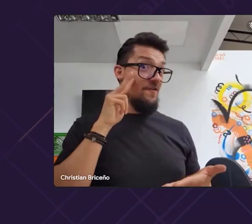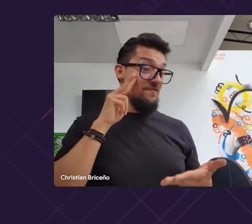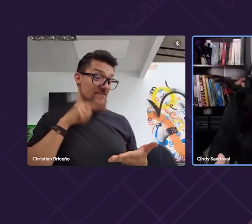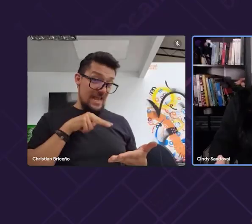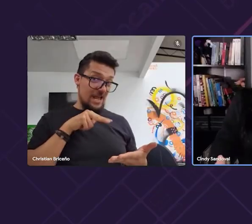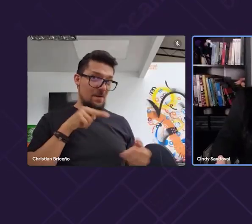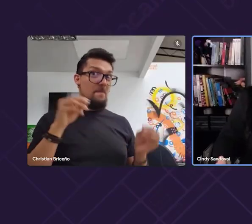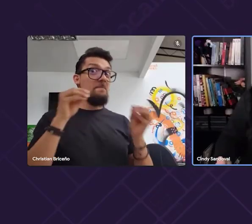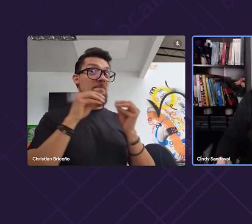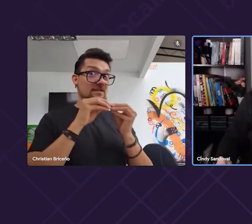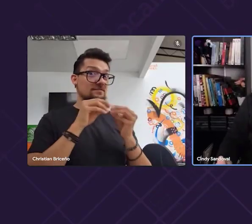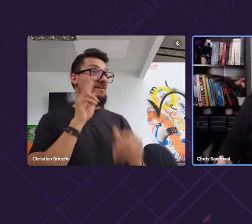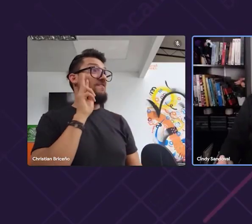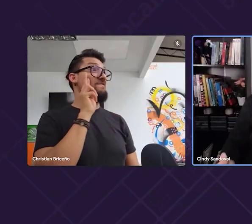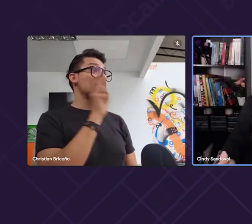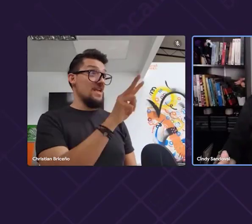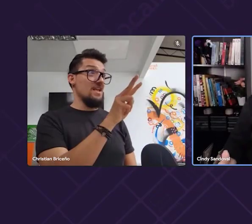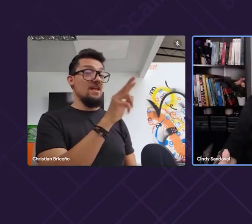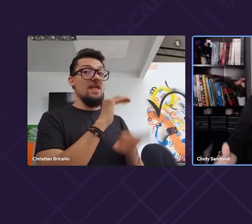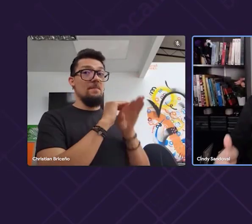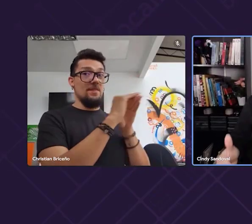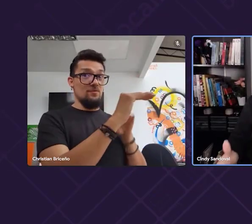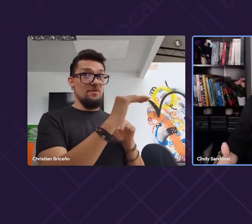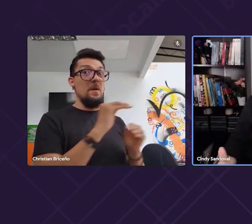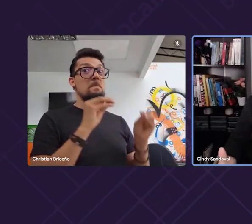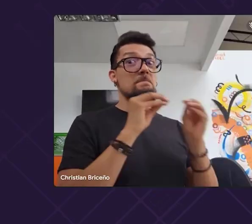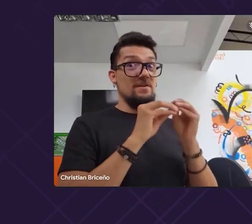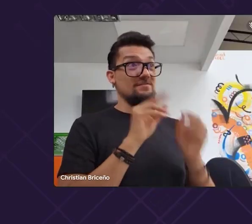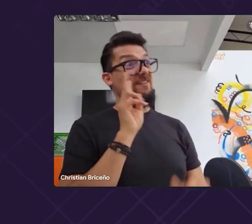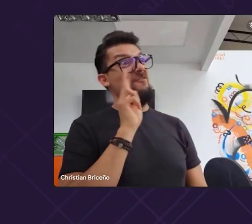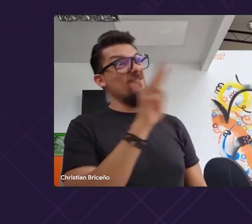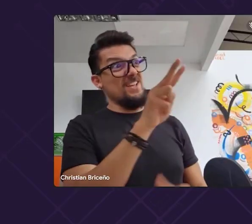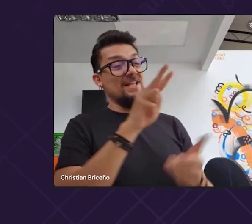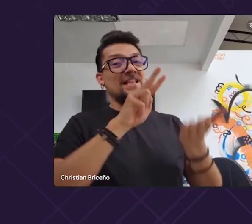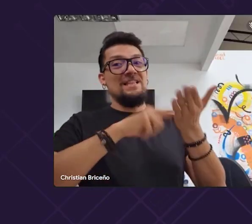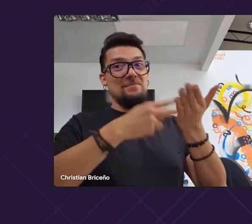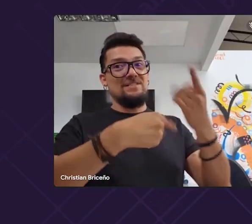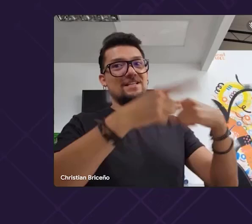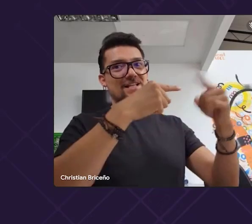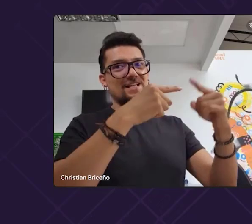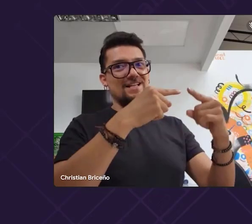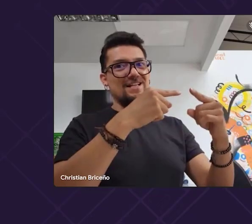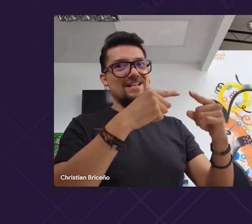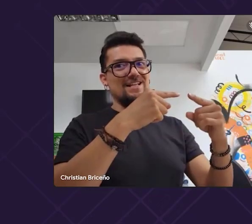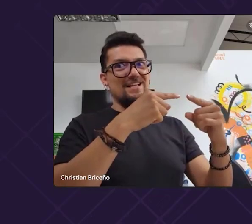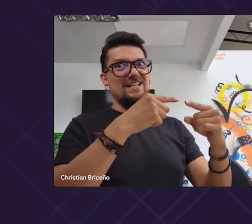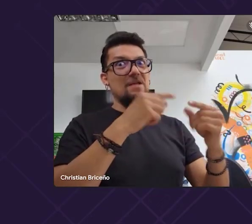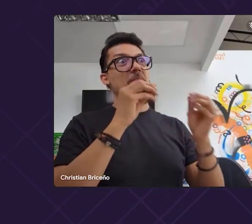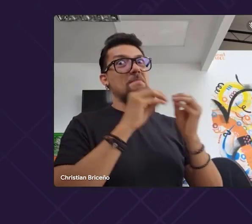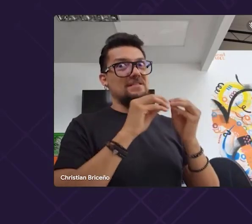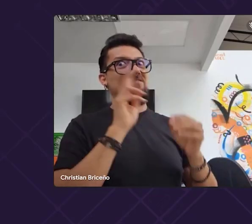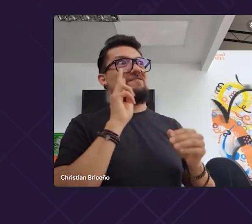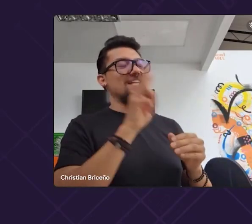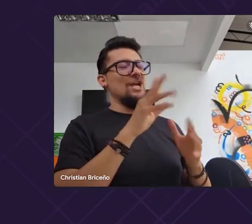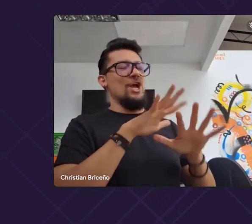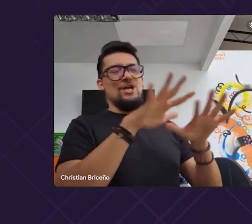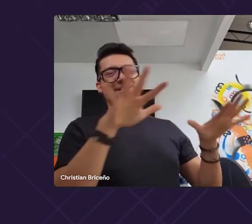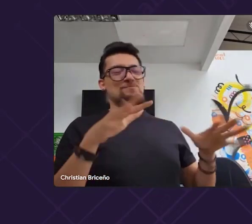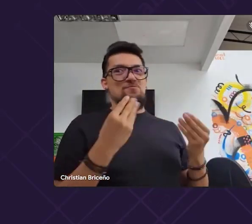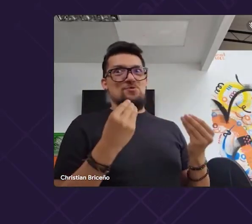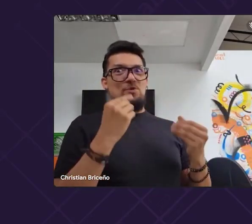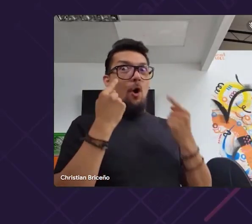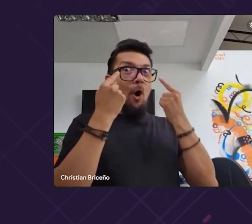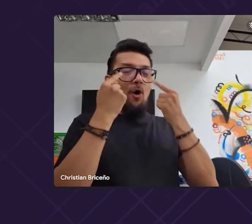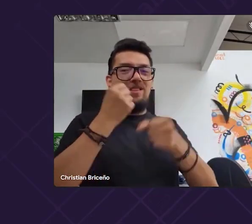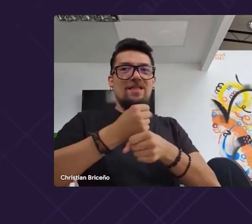voy viendo el guión y también al mismo tiempo voy viendo a mi intérprete qué es lo que está diciendo el entrevistado para no perder el hilo de